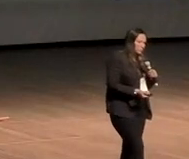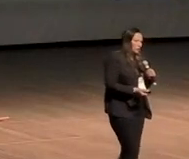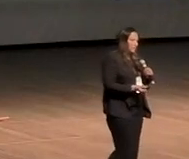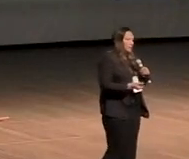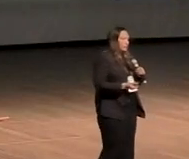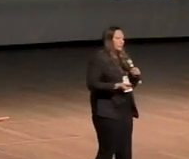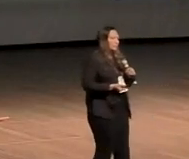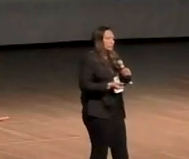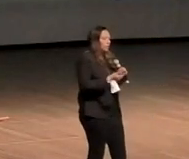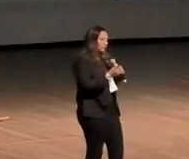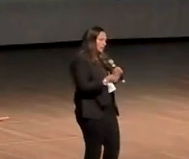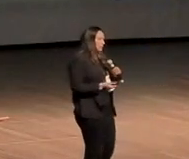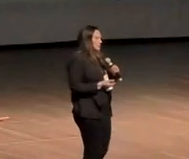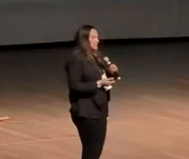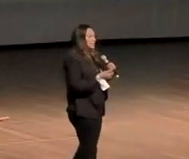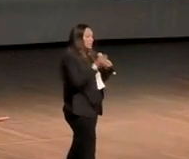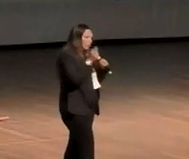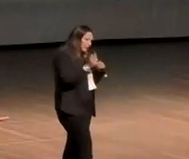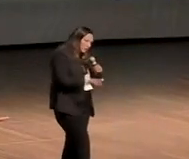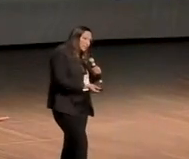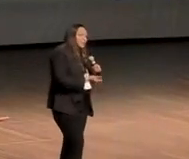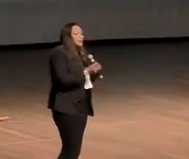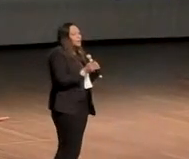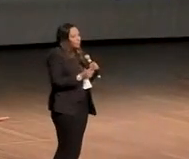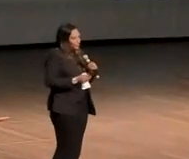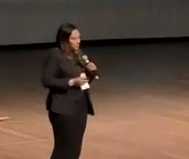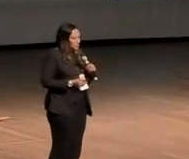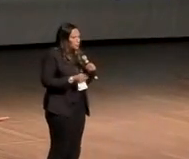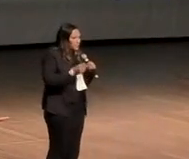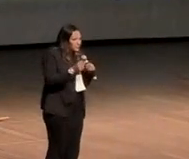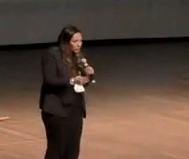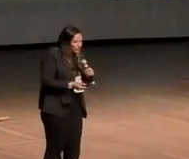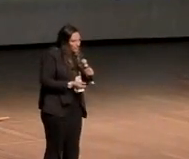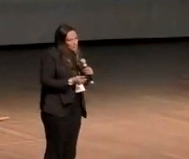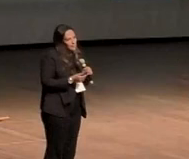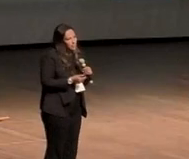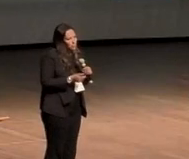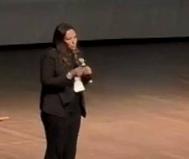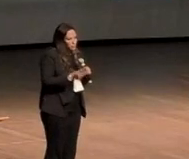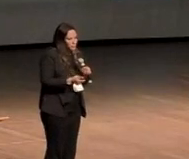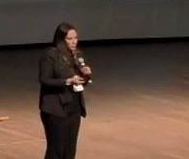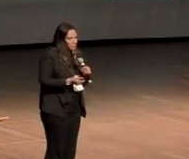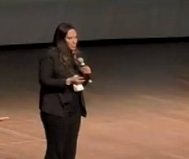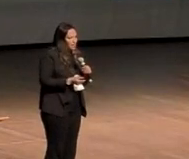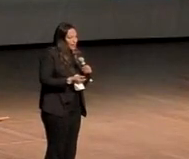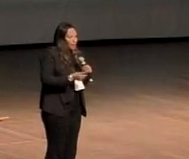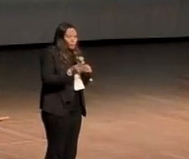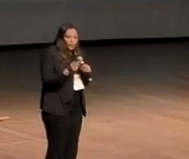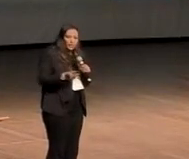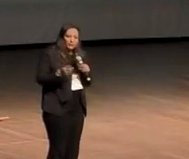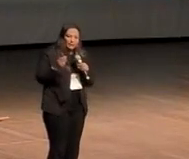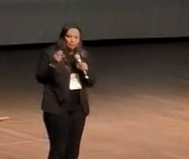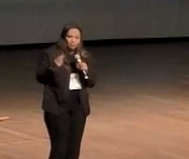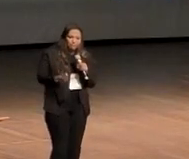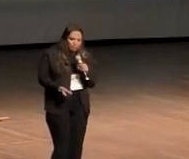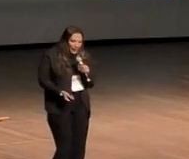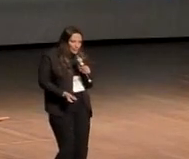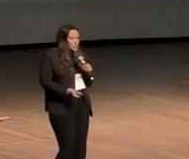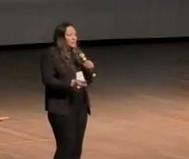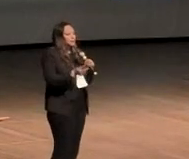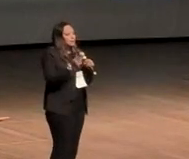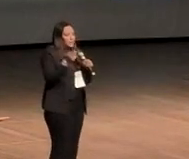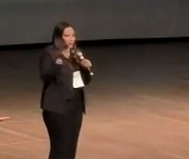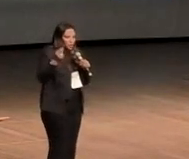compromisso o nome da nossa secretária Roberta de sentar com vocês por isso eu quis estar aqui os dois dias eu vi que tem